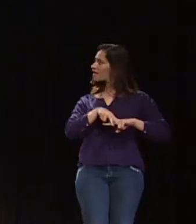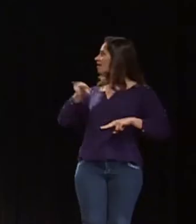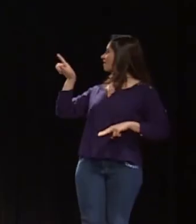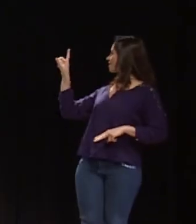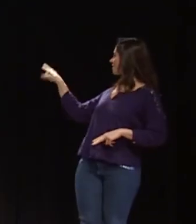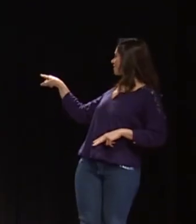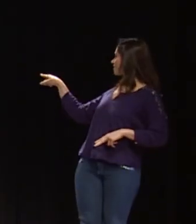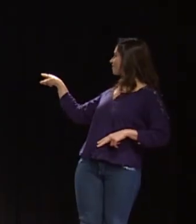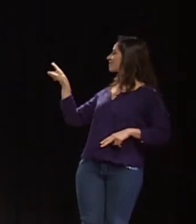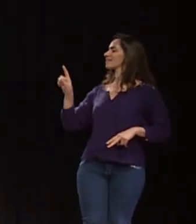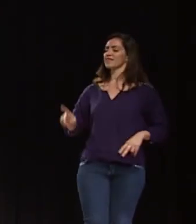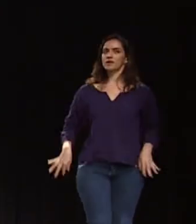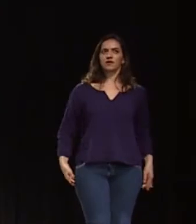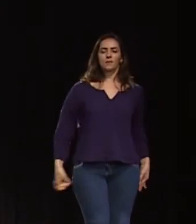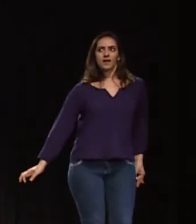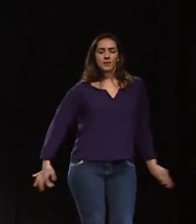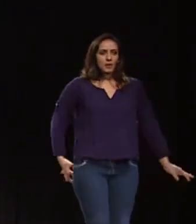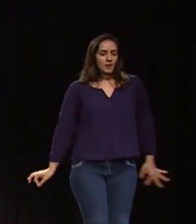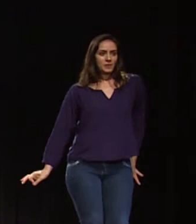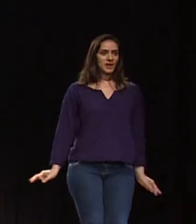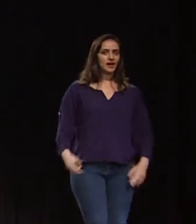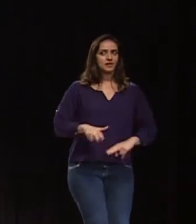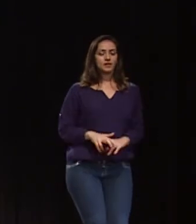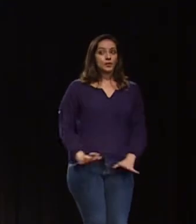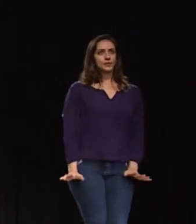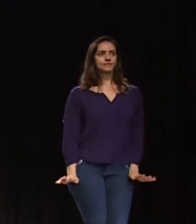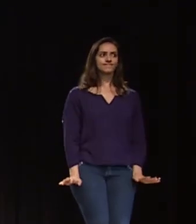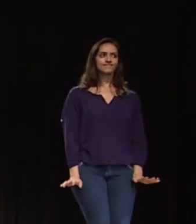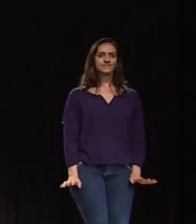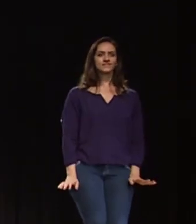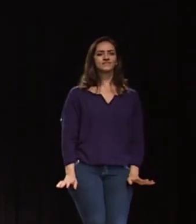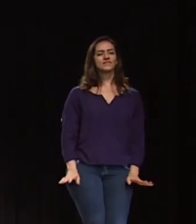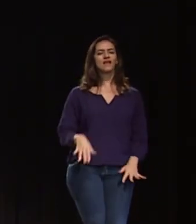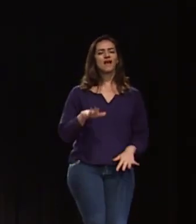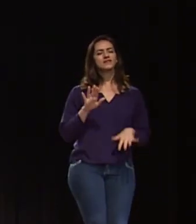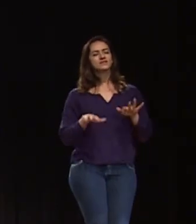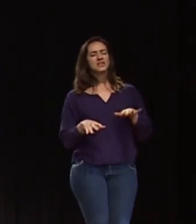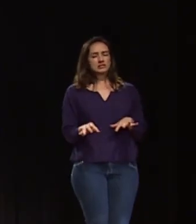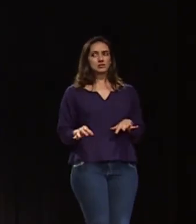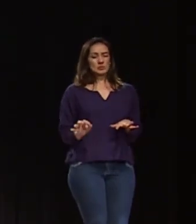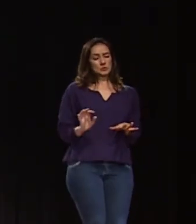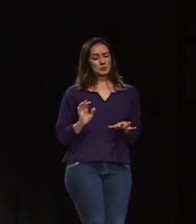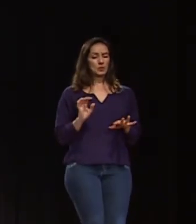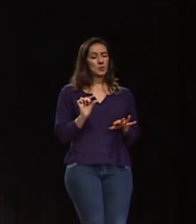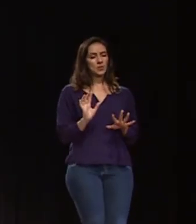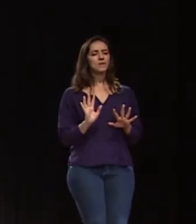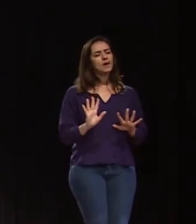de cadeira. E ali, como vocês podem ver na segunda cadeira, né? Que eu fui tirando alguns pregos e ainda era desconfortável, um pouco incomodava,